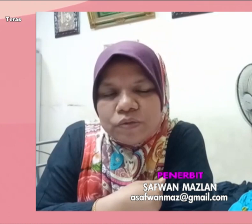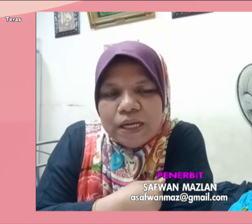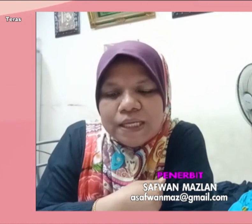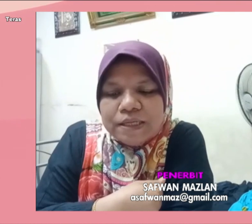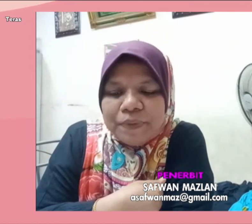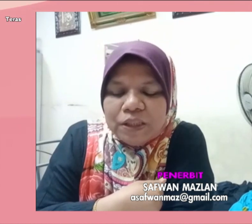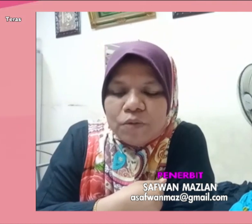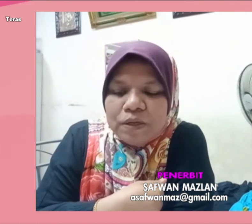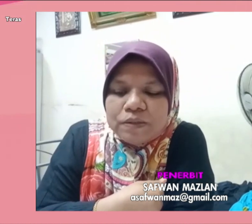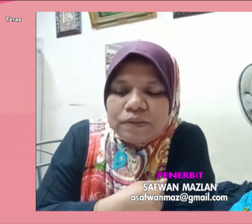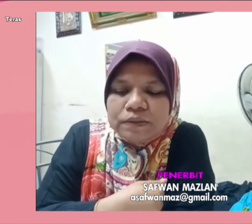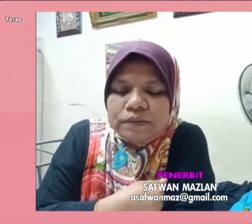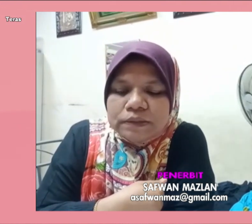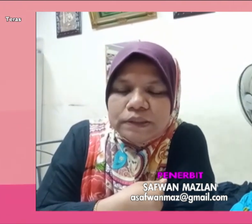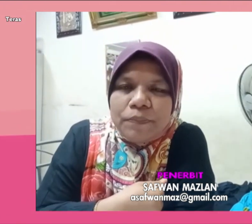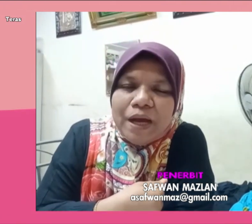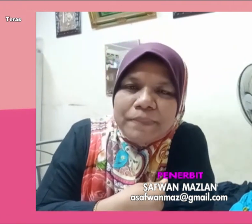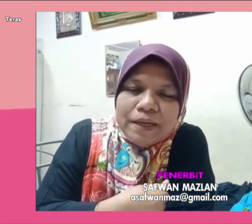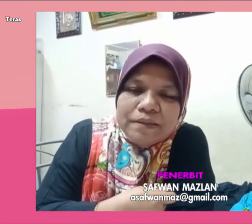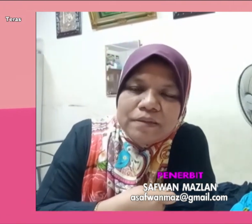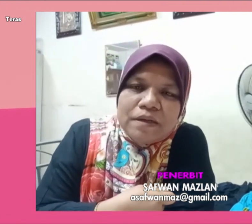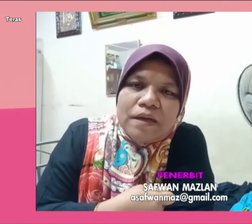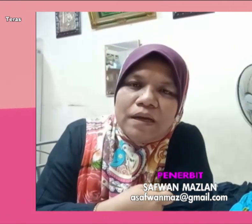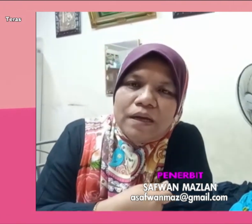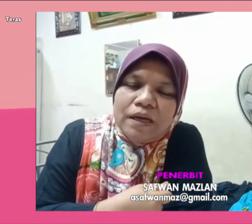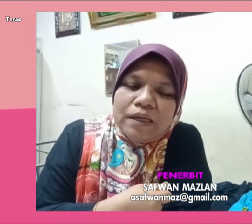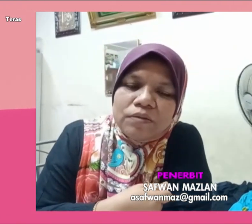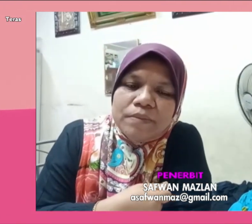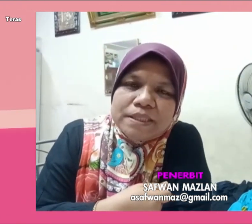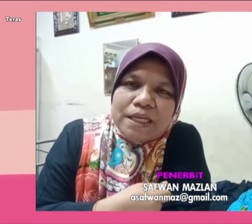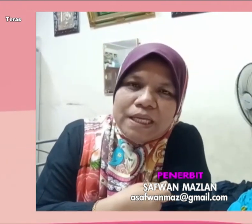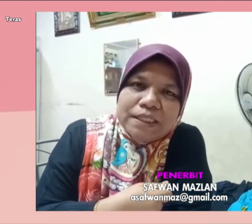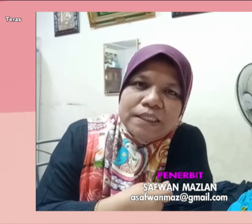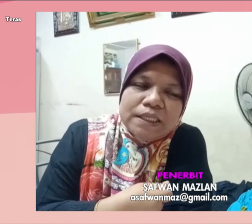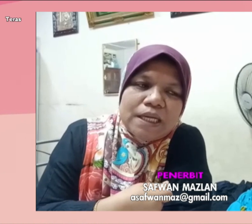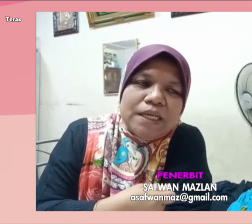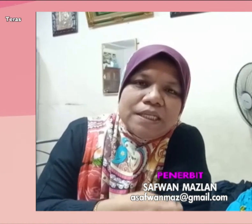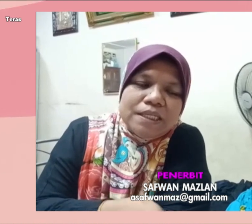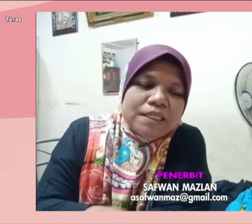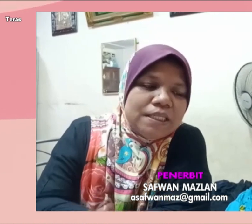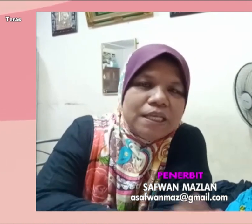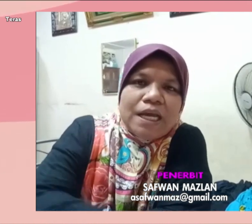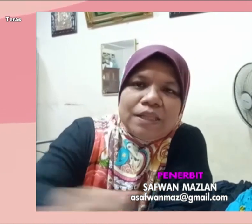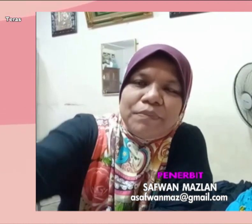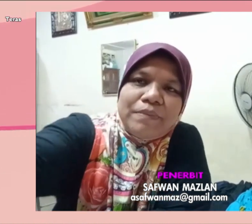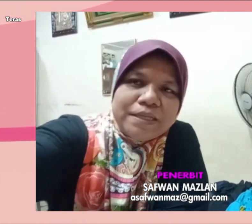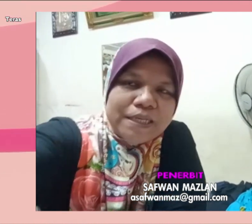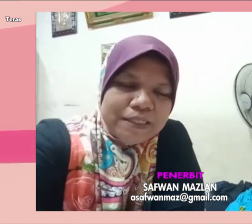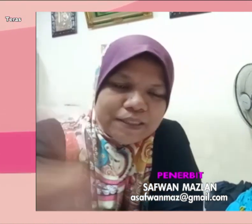jugalah saya pantau mane the paham Gan film masalah deh keadaan dia Kesinilah tembok gajah